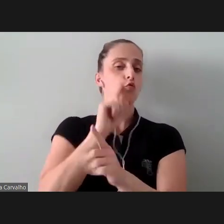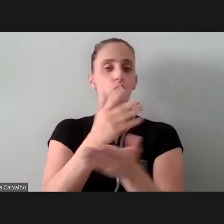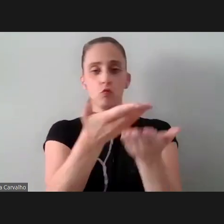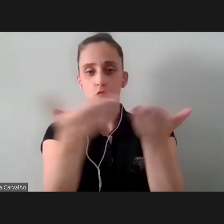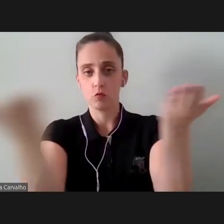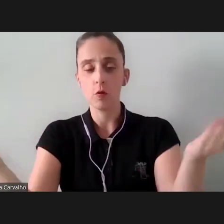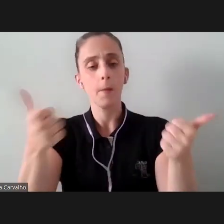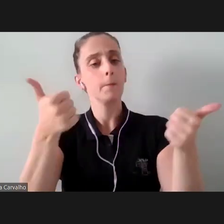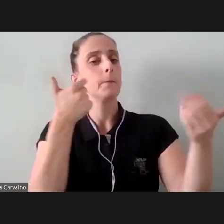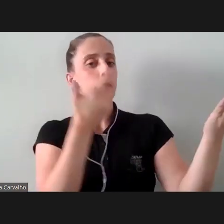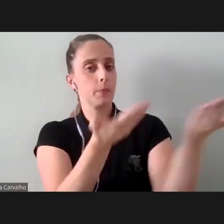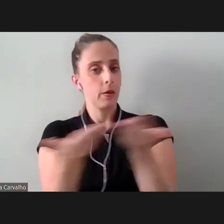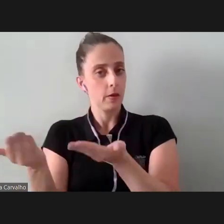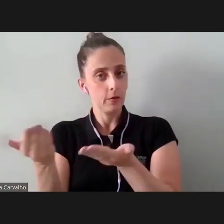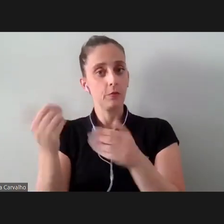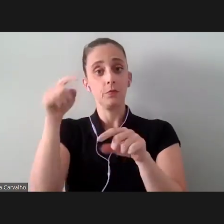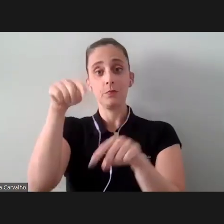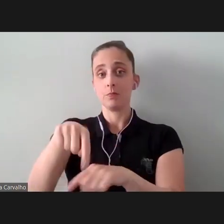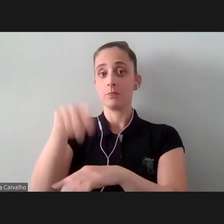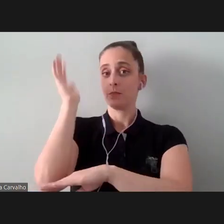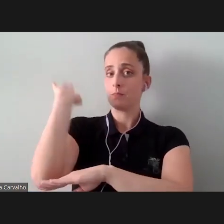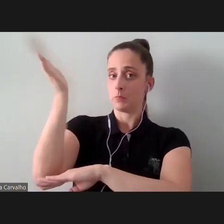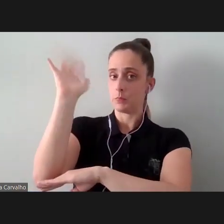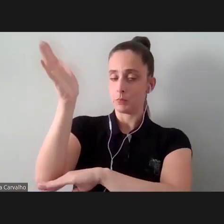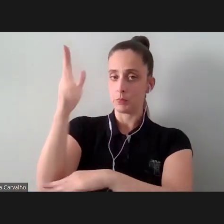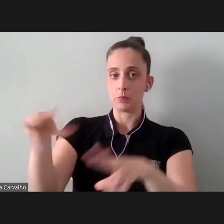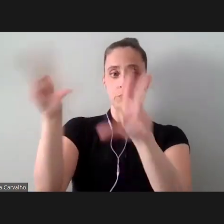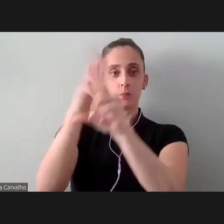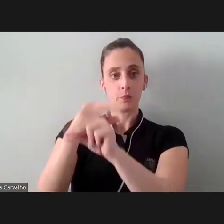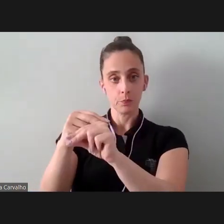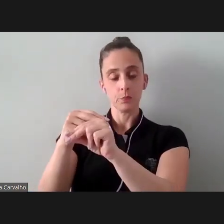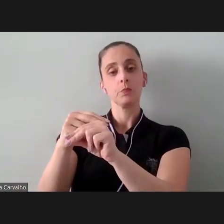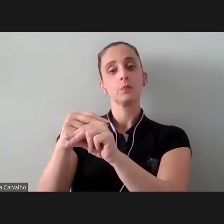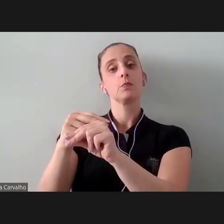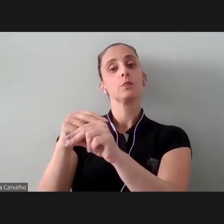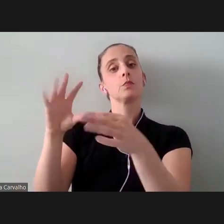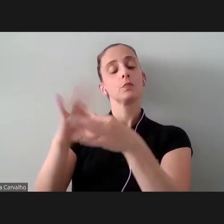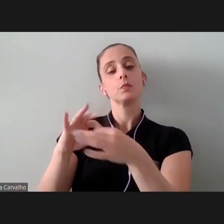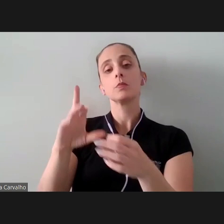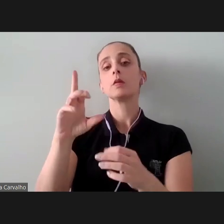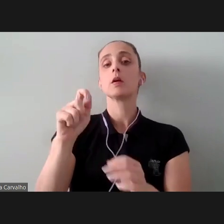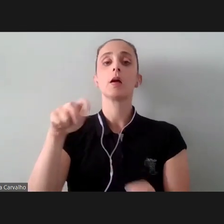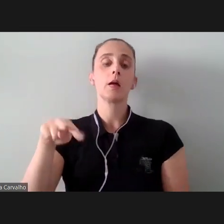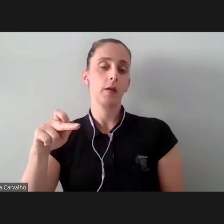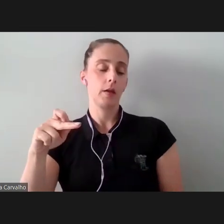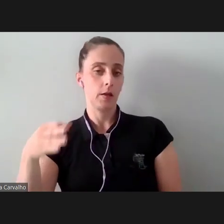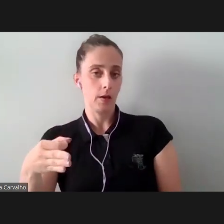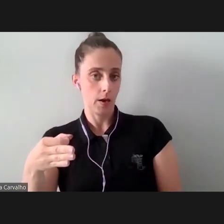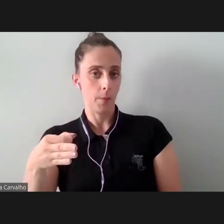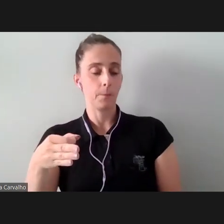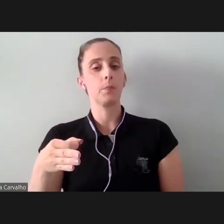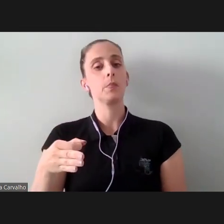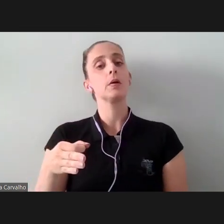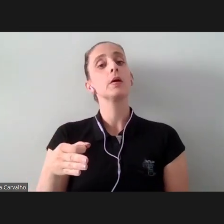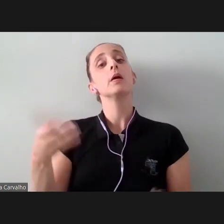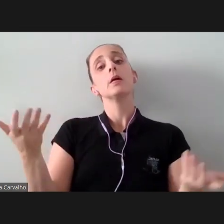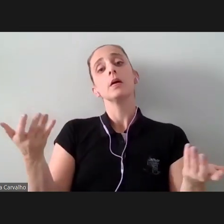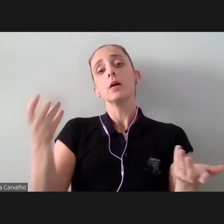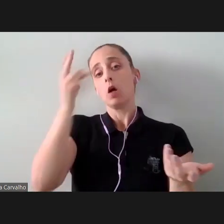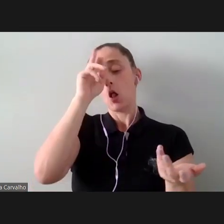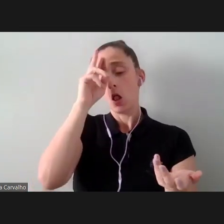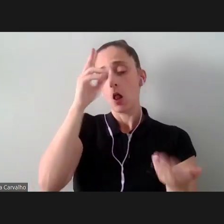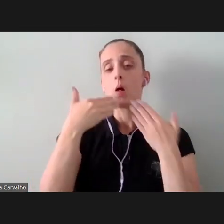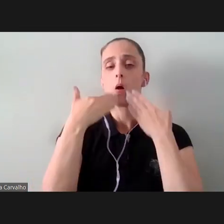então muito bem-vindos a esta nova edição, da RINAP, dos webinars da RINAP. Começo por agradecer a